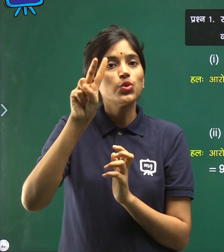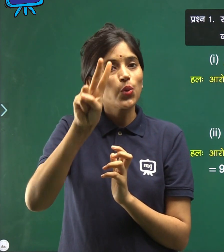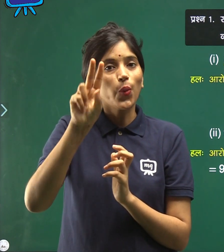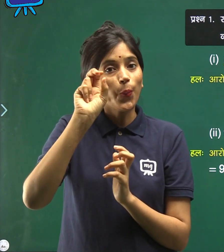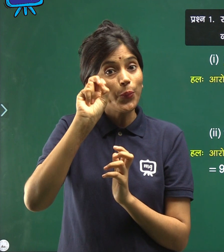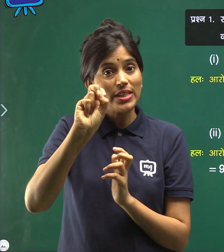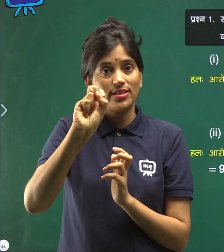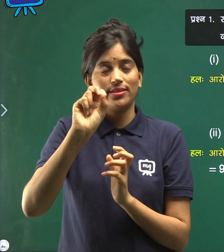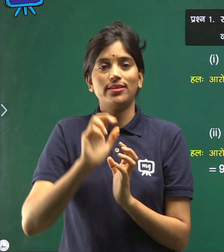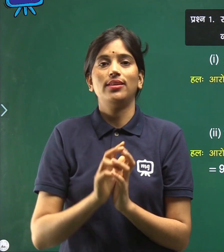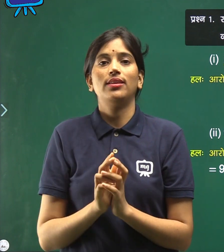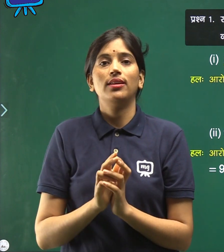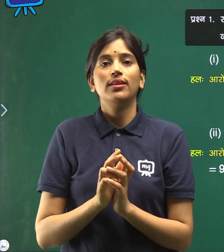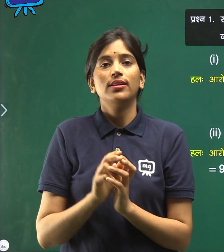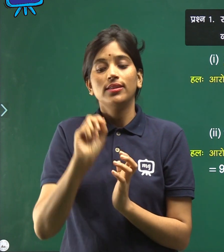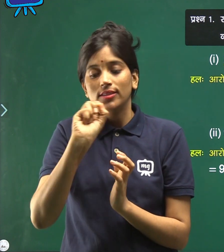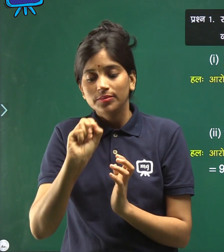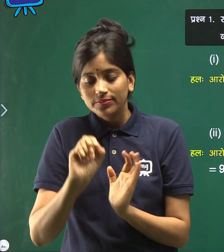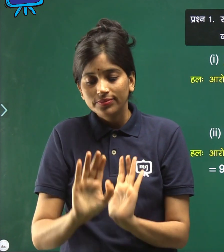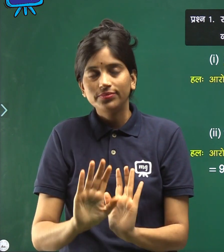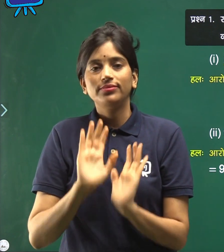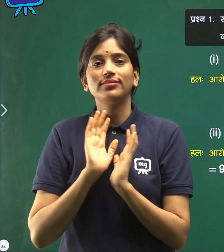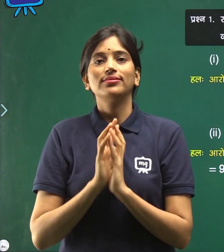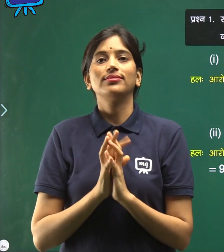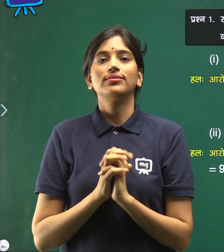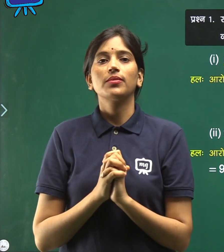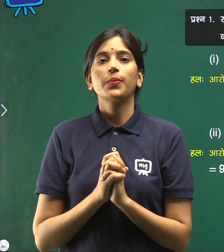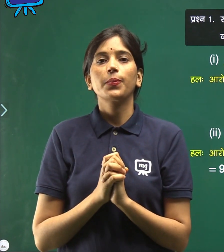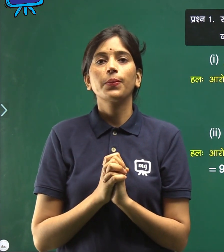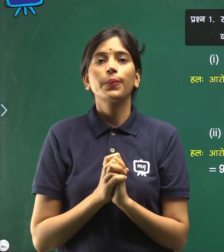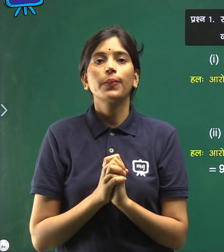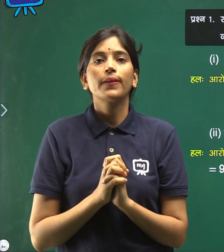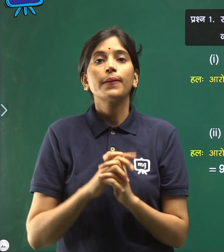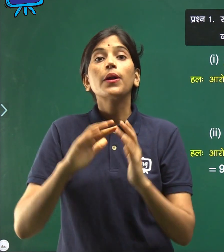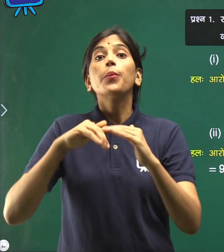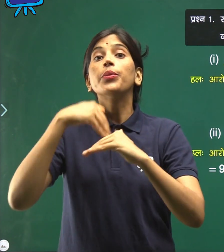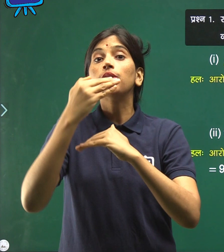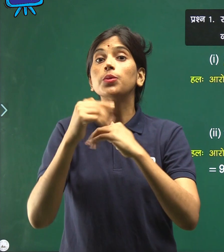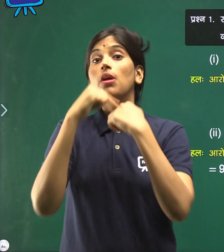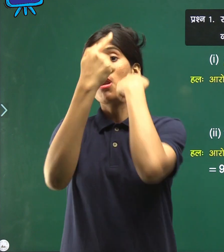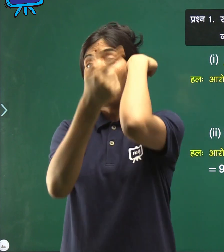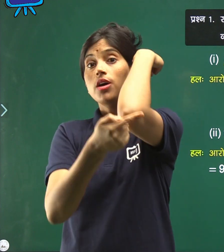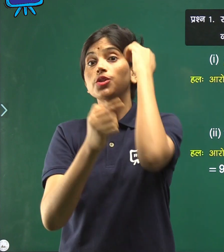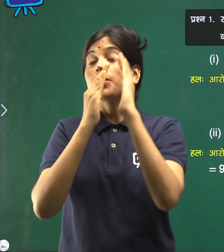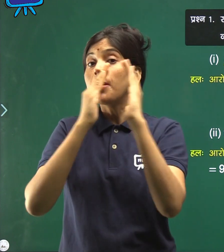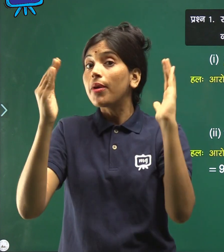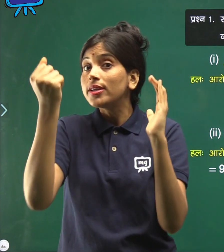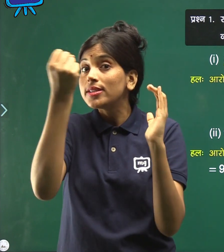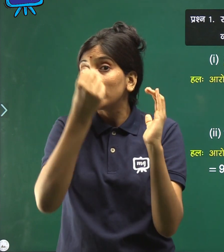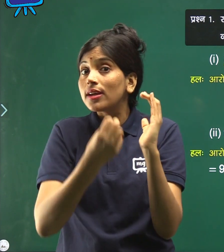8320, यहाँ लिखेंगे 8320। फिर सबसे बड़ी लास्ट संख्या कौन सी बची?